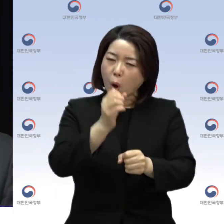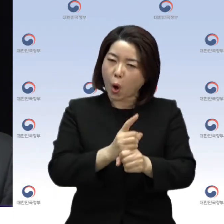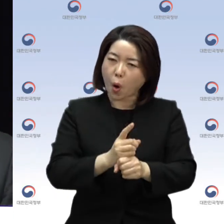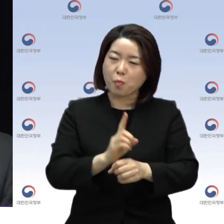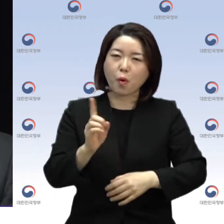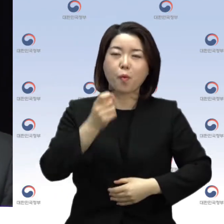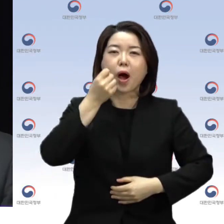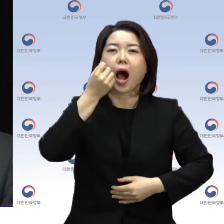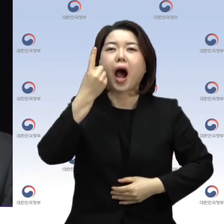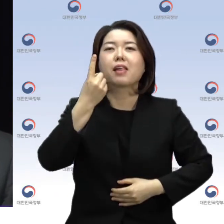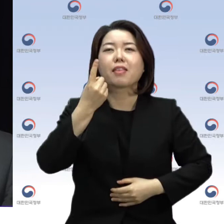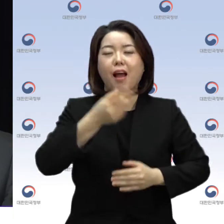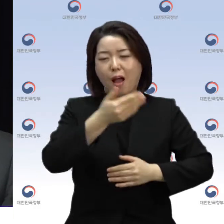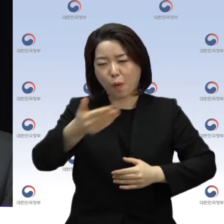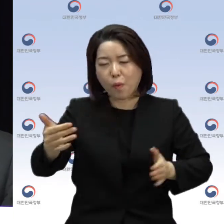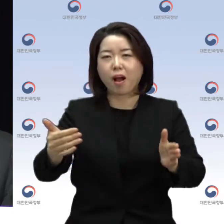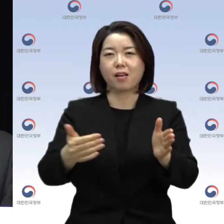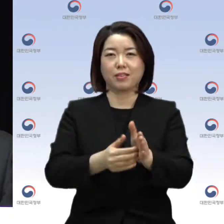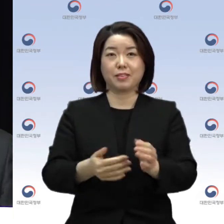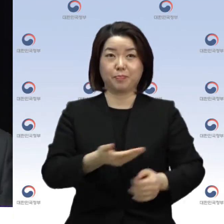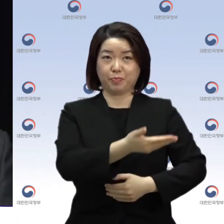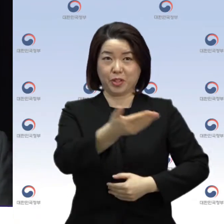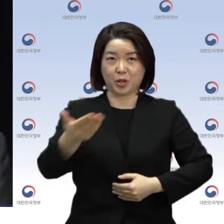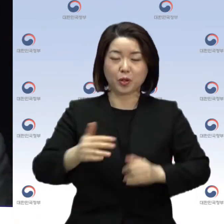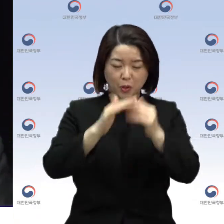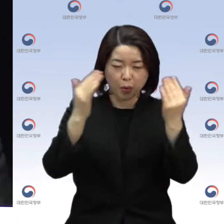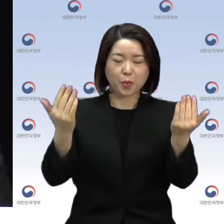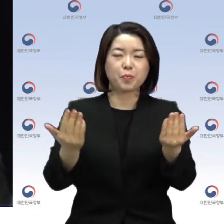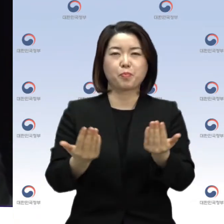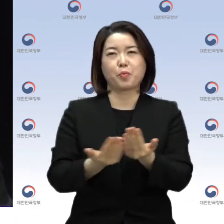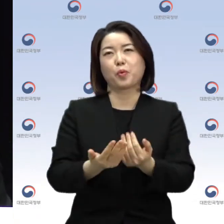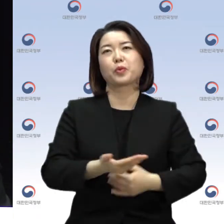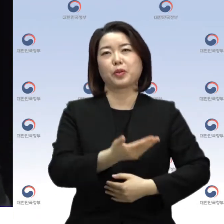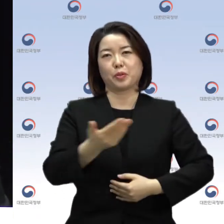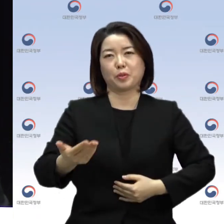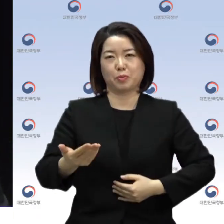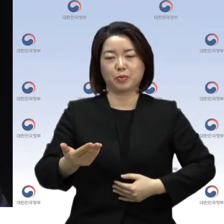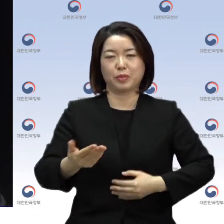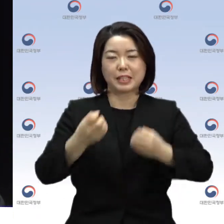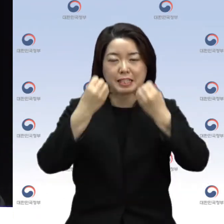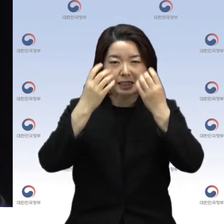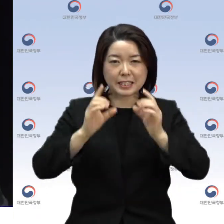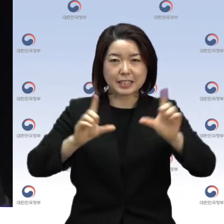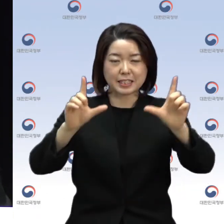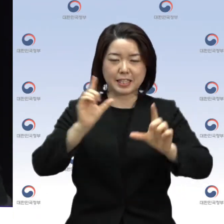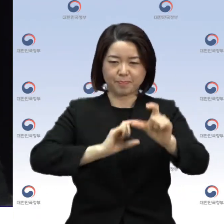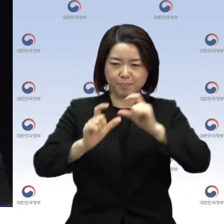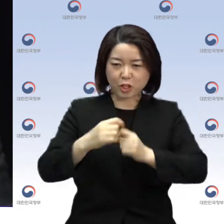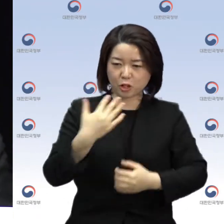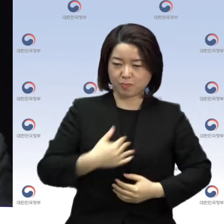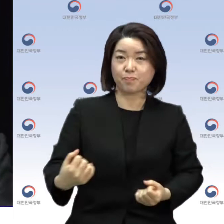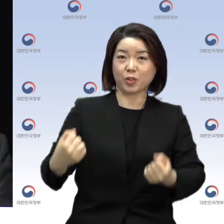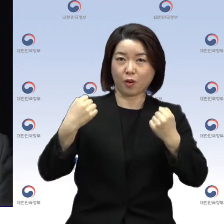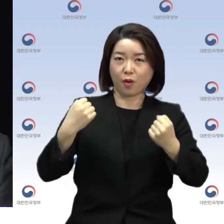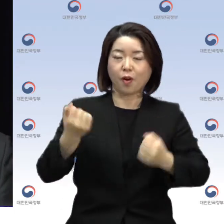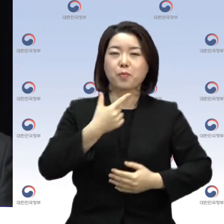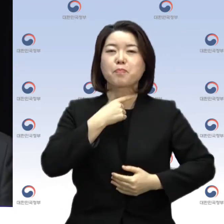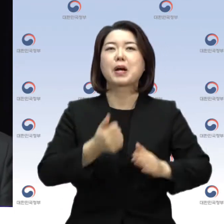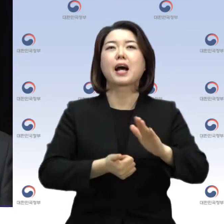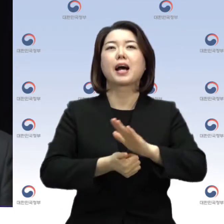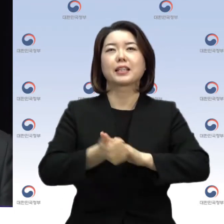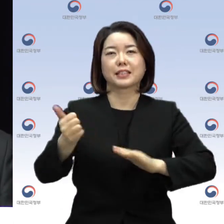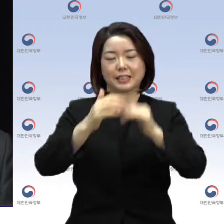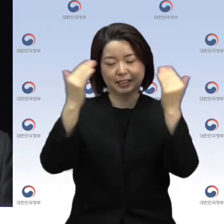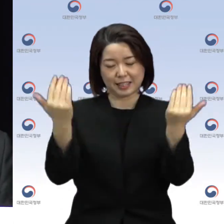어느새 한 달이 지났습니다. 여기 계신 모든 여러분 모두 새해 더욱더 건강하시고 소망하시는